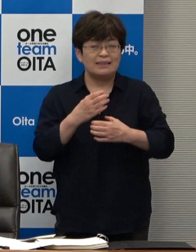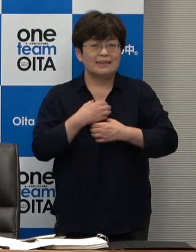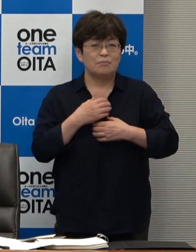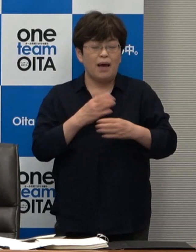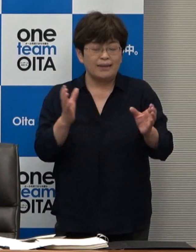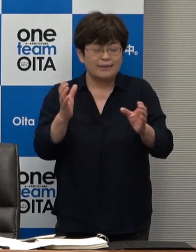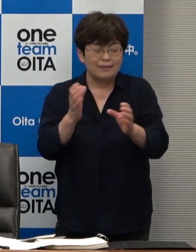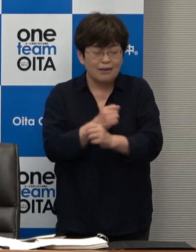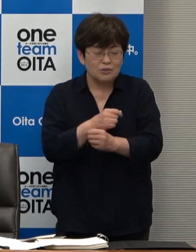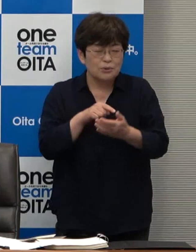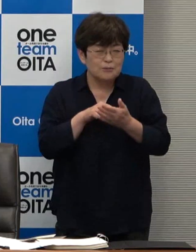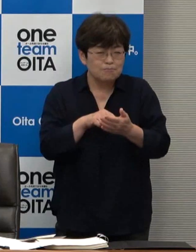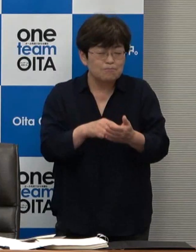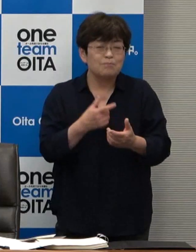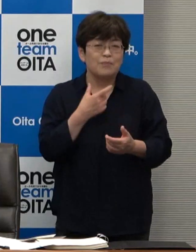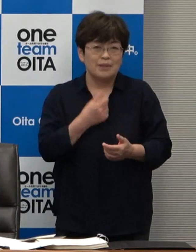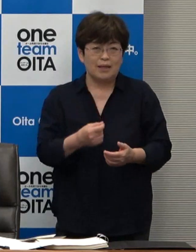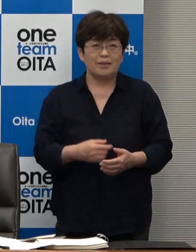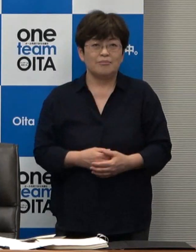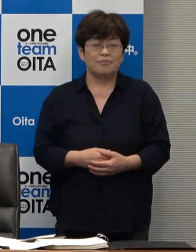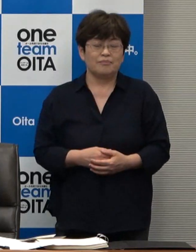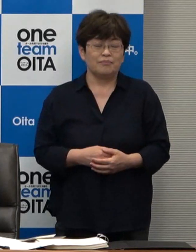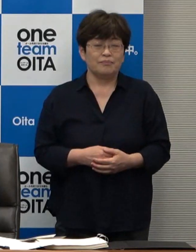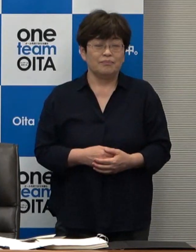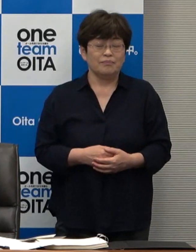めたいと思います。